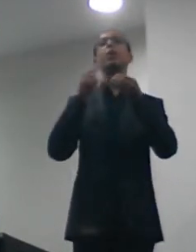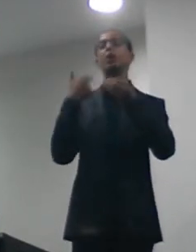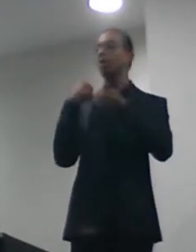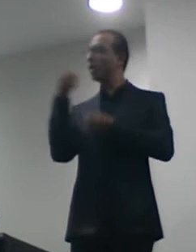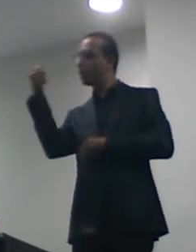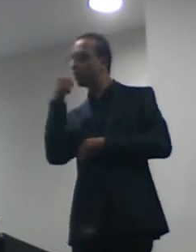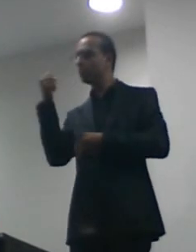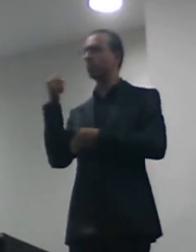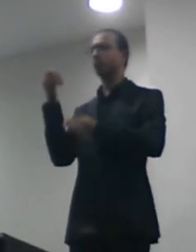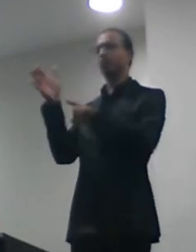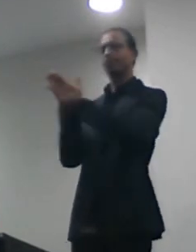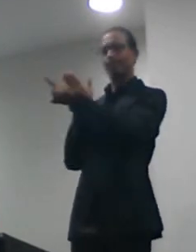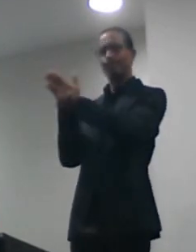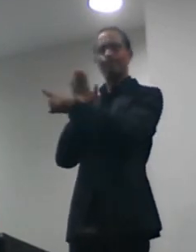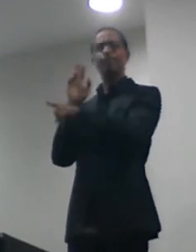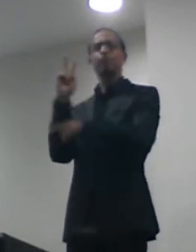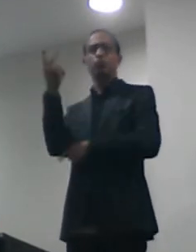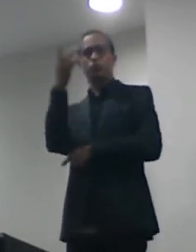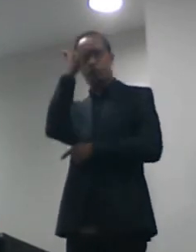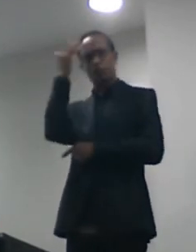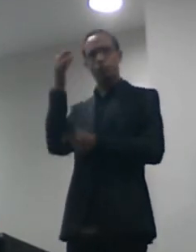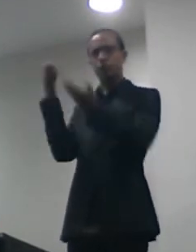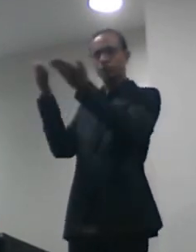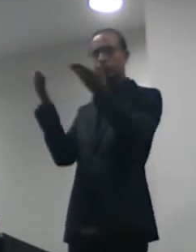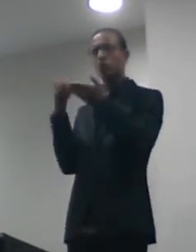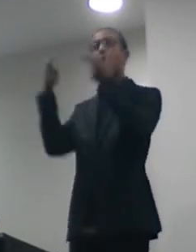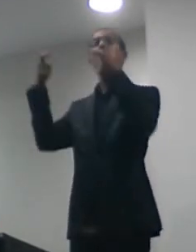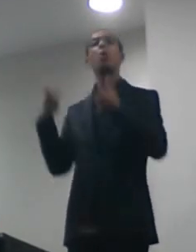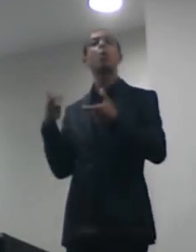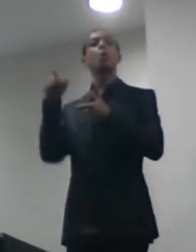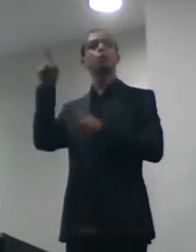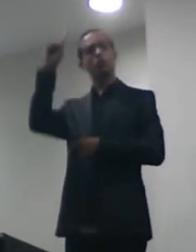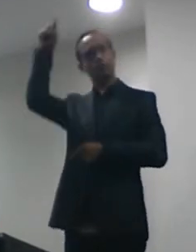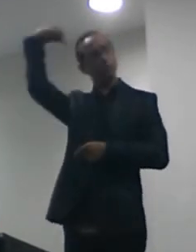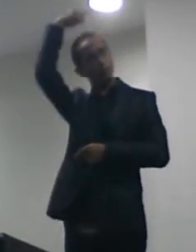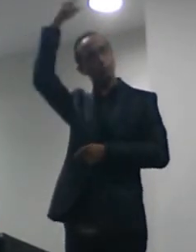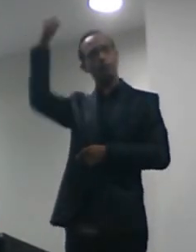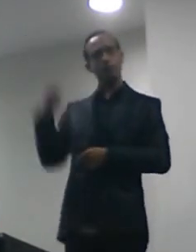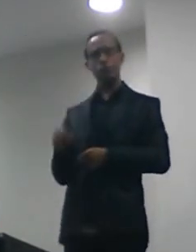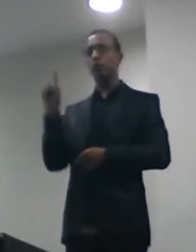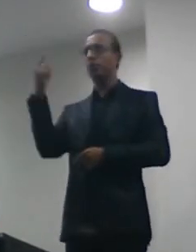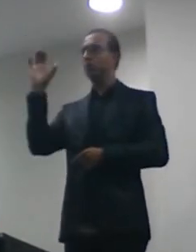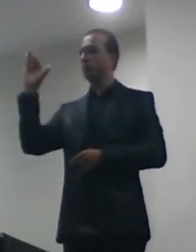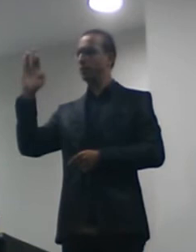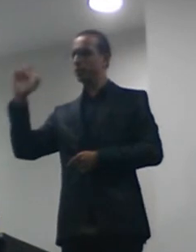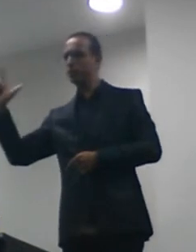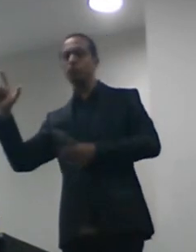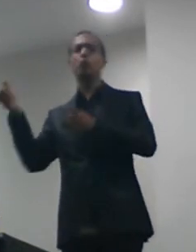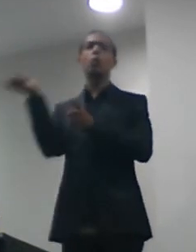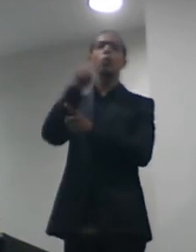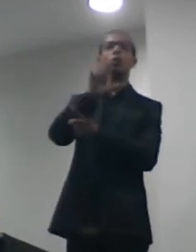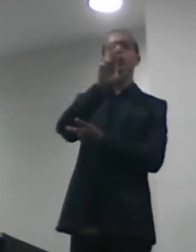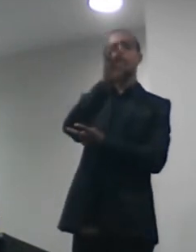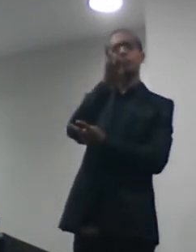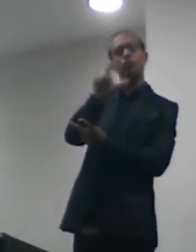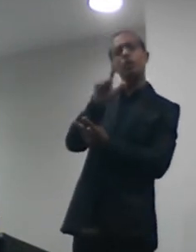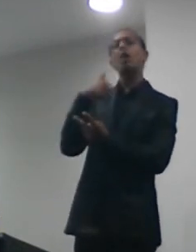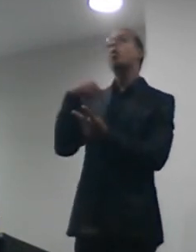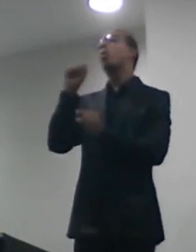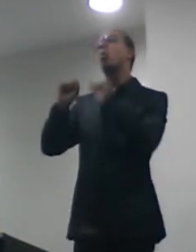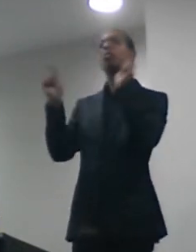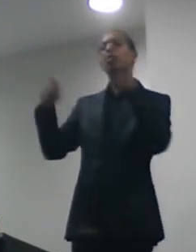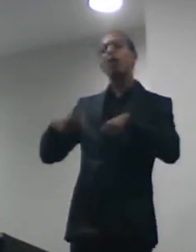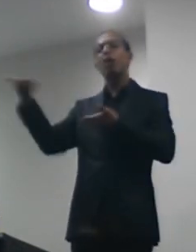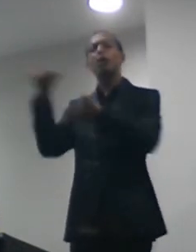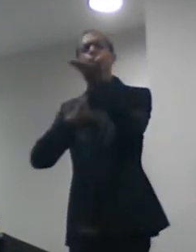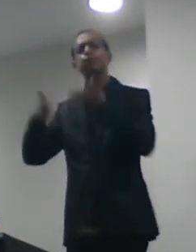entrevistei 2 juízes lá do Fórum de São José de Ribamar, uma da área civil e uma da área criminal, com a finalidade de poder compreender